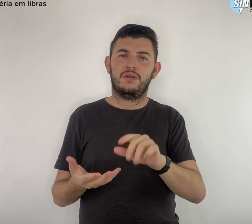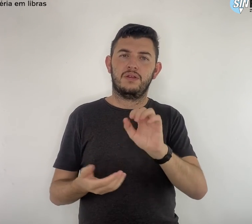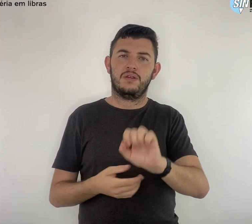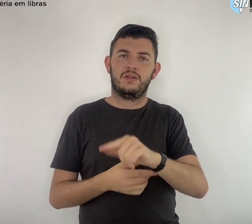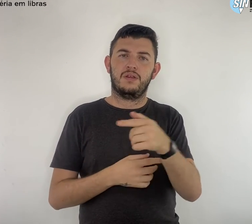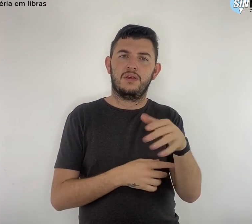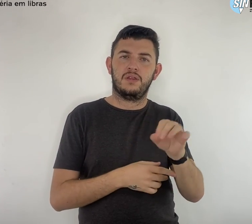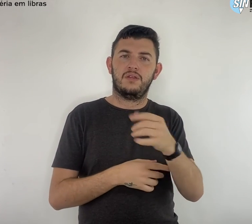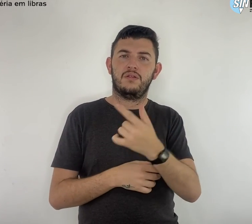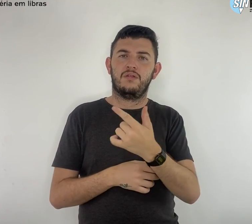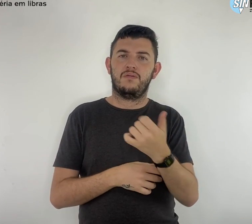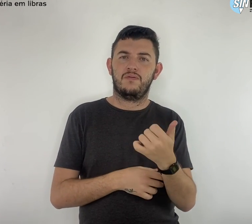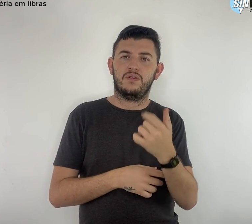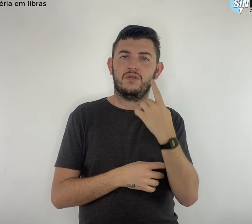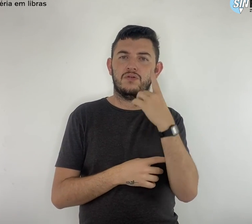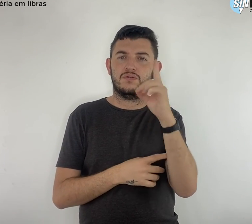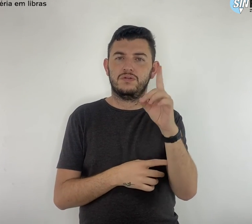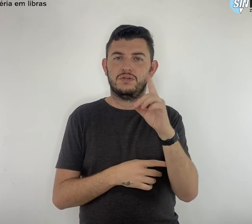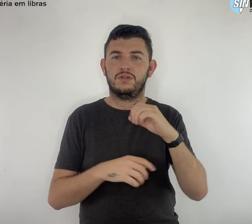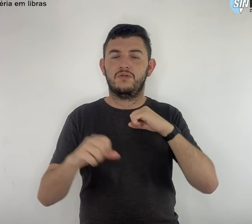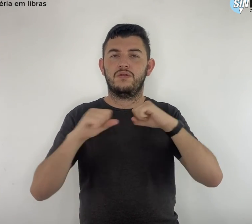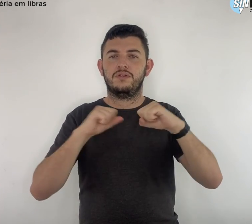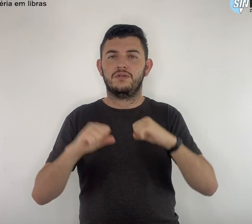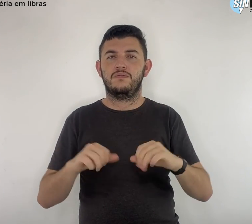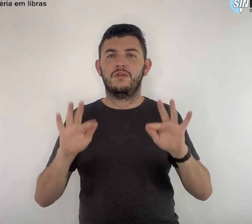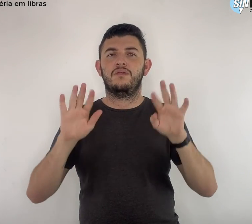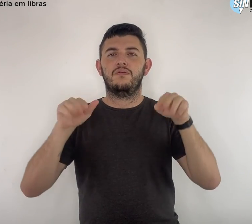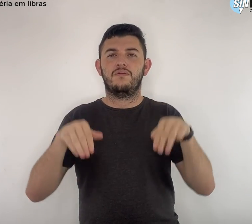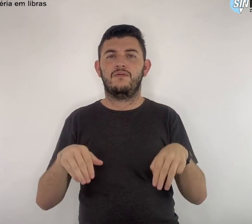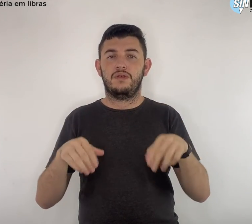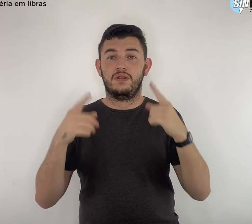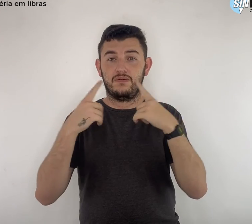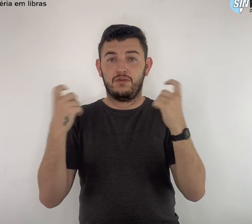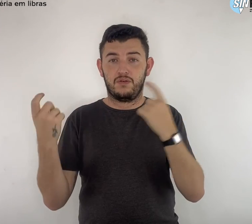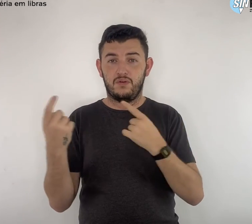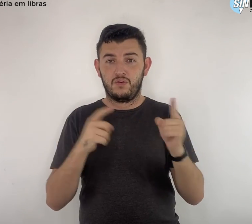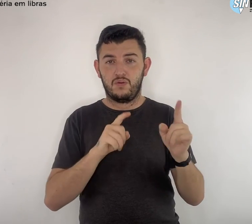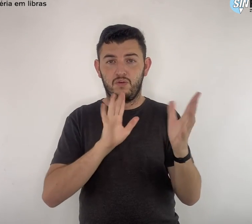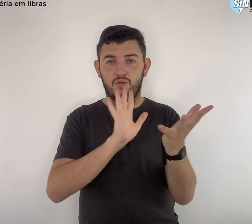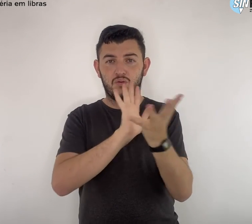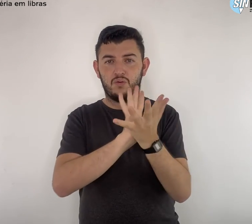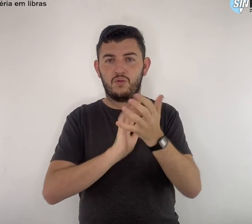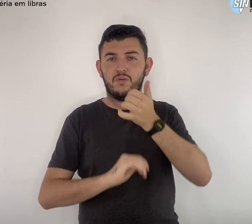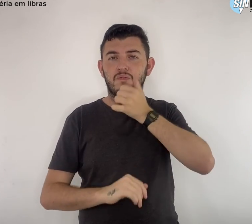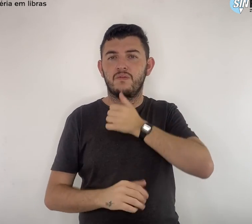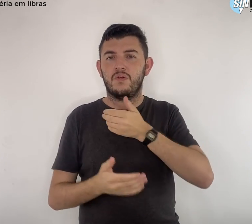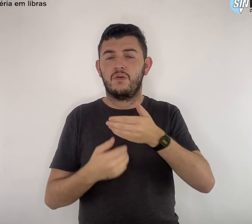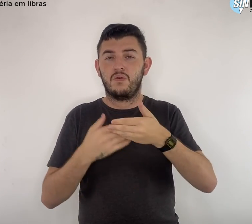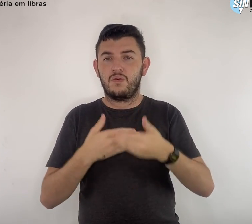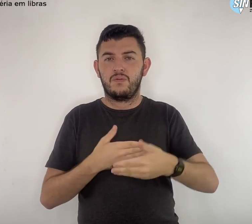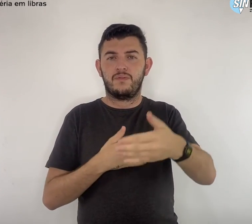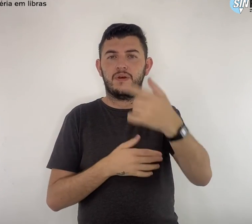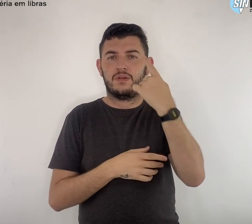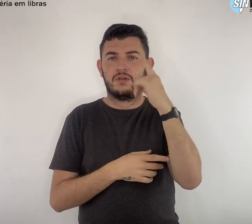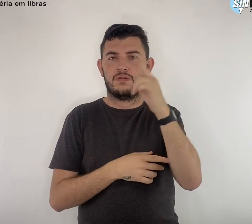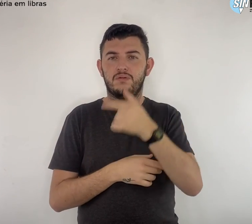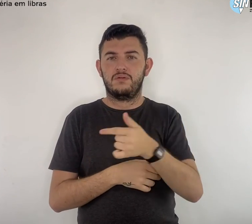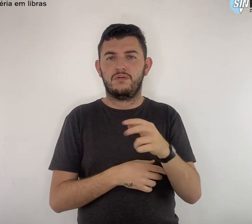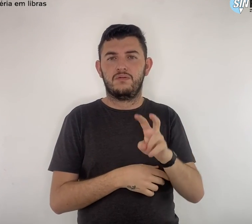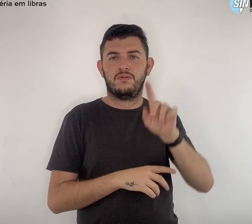Internacionalmente, as ações dos 21 dias de ativismo pelo fim da violência contra as mulheres